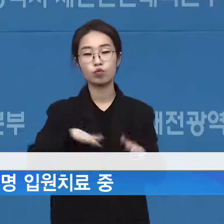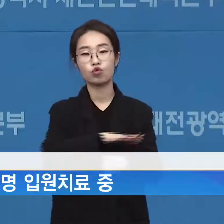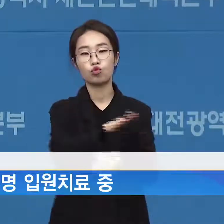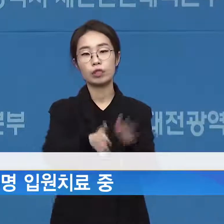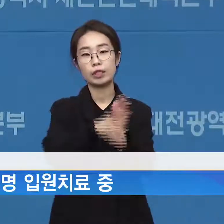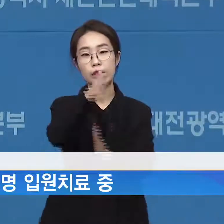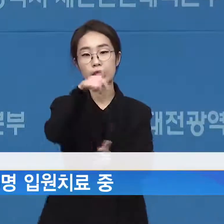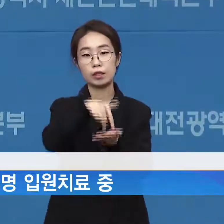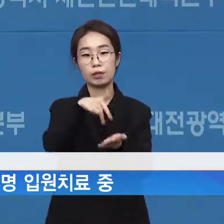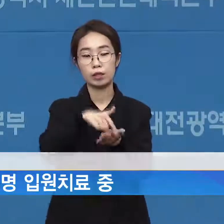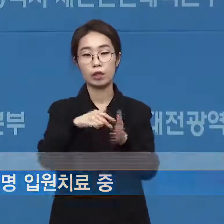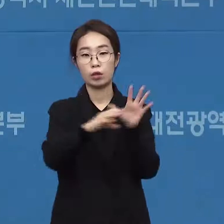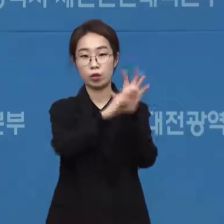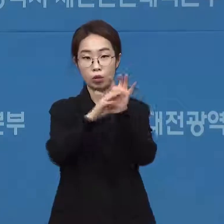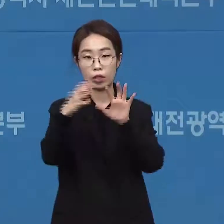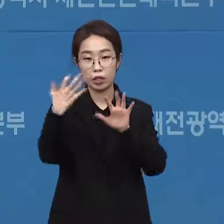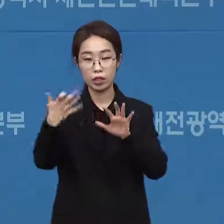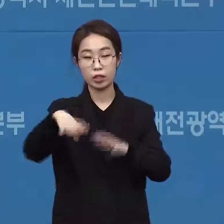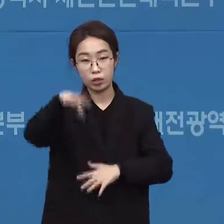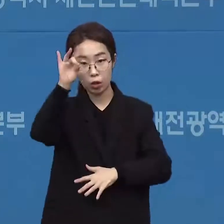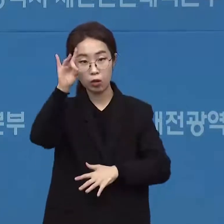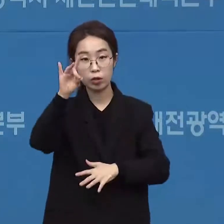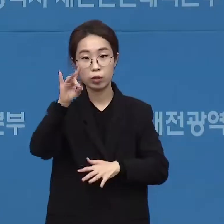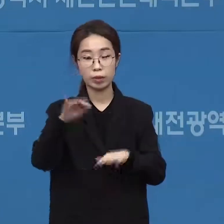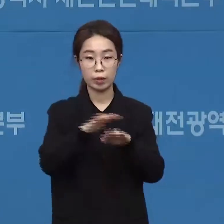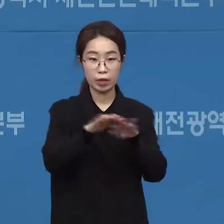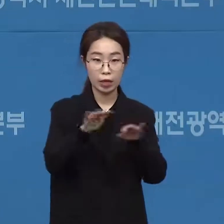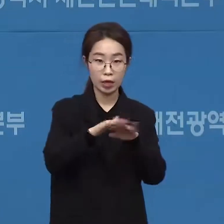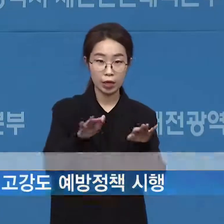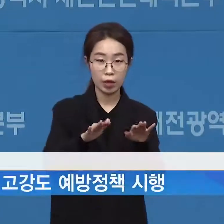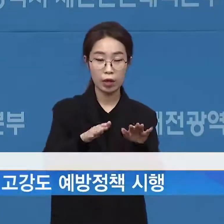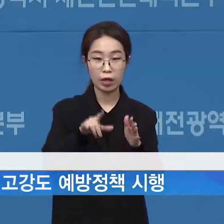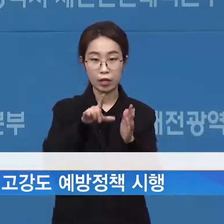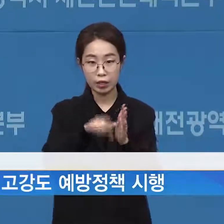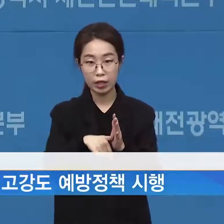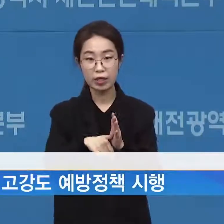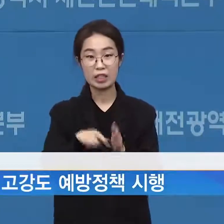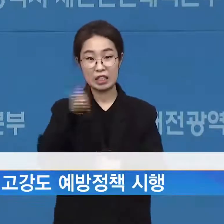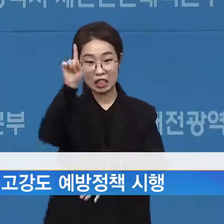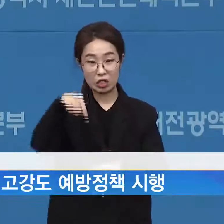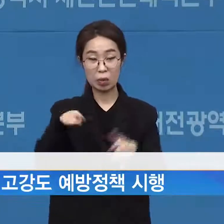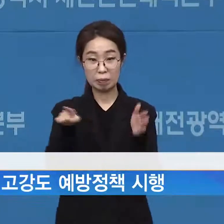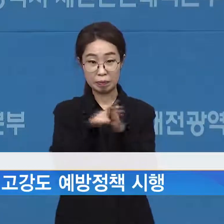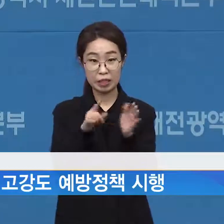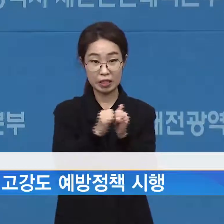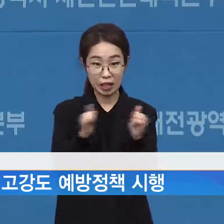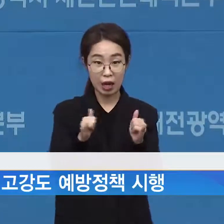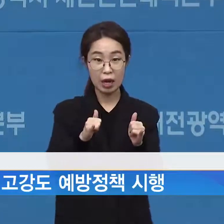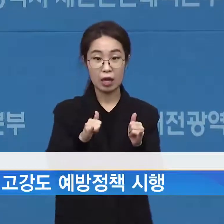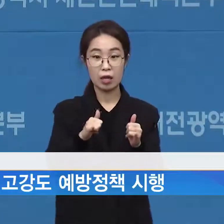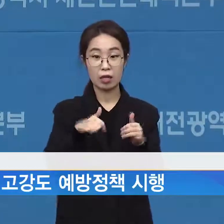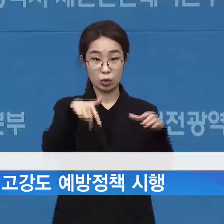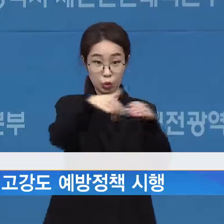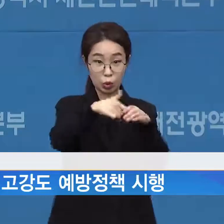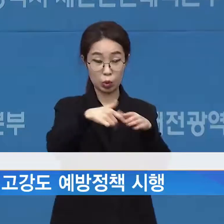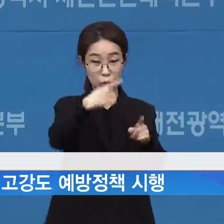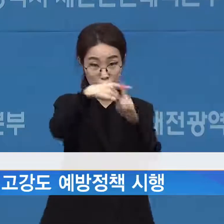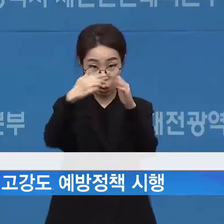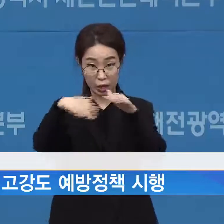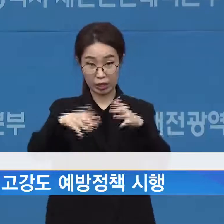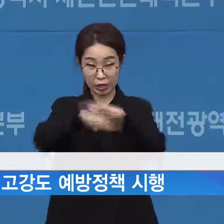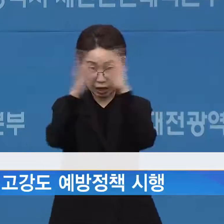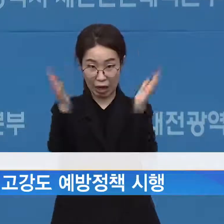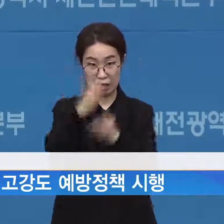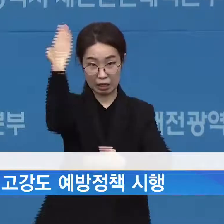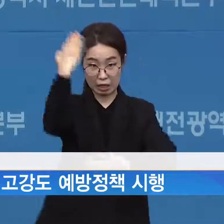시는 코로나 사태 초기 집단 감염을 촉발시킨 신천지 교회 관련 시설을 모두 폐쇄하고